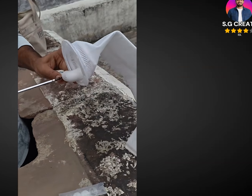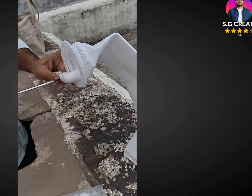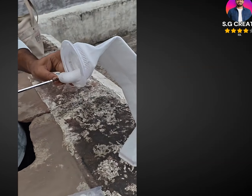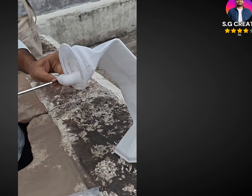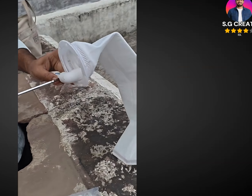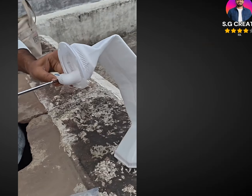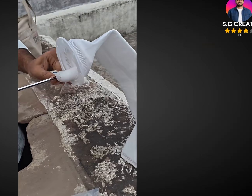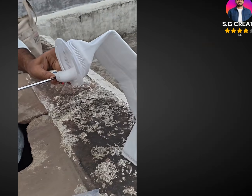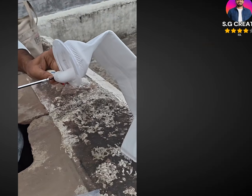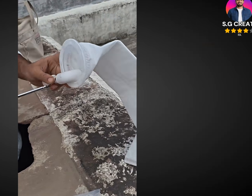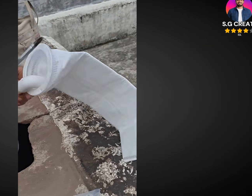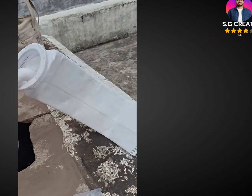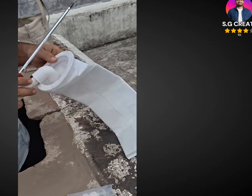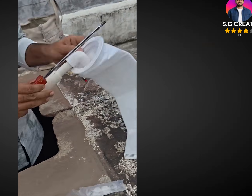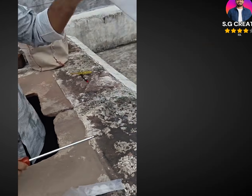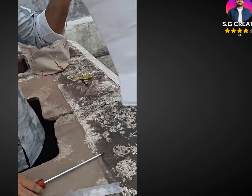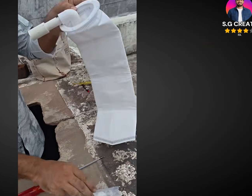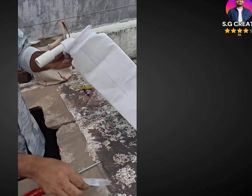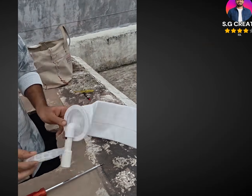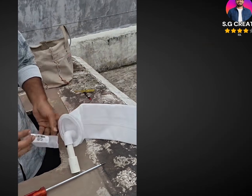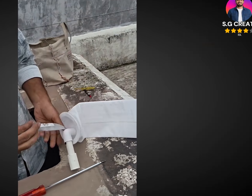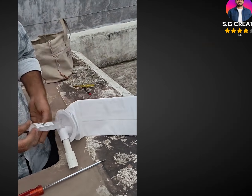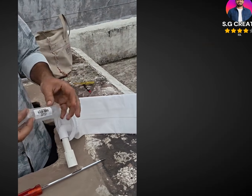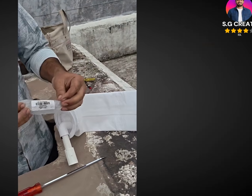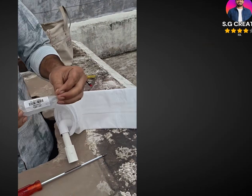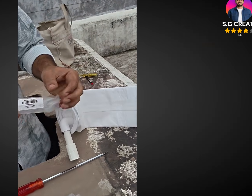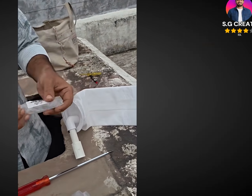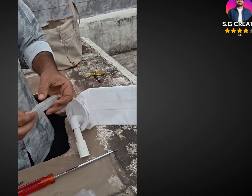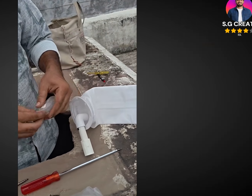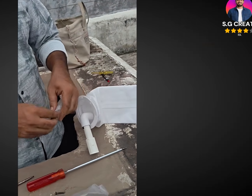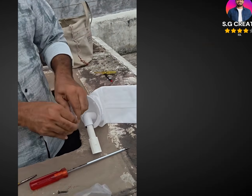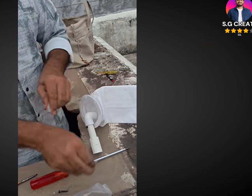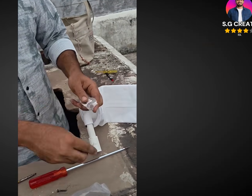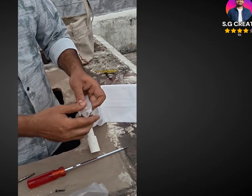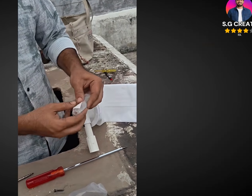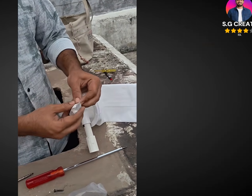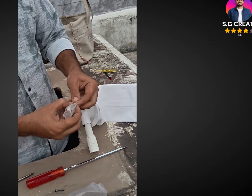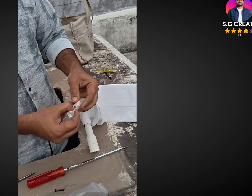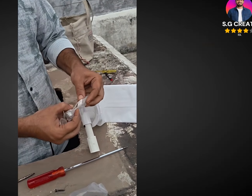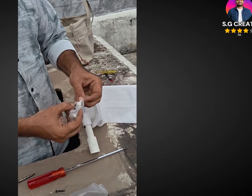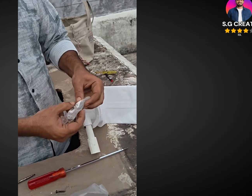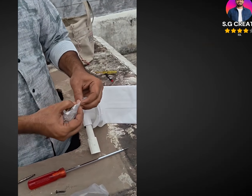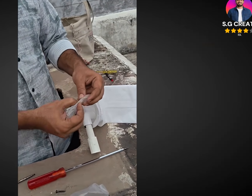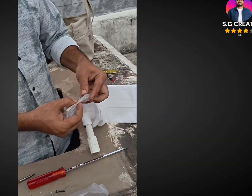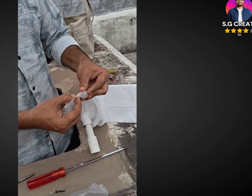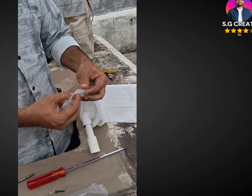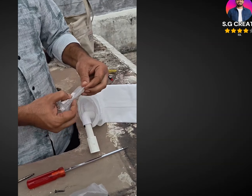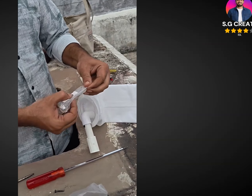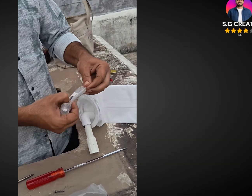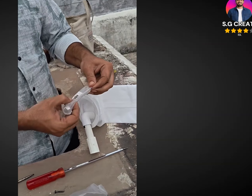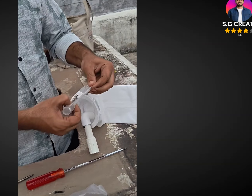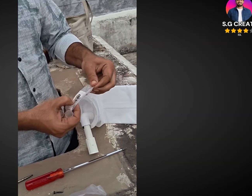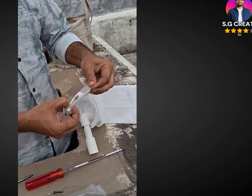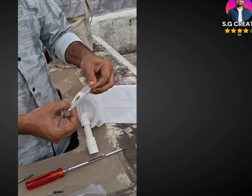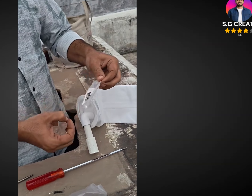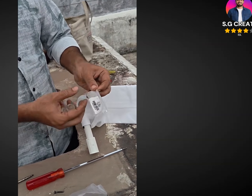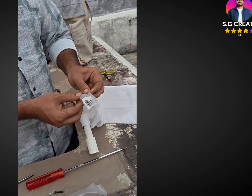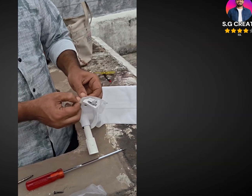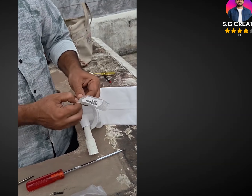बताया कि What इस फिल्टर specific से type होने of wood are वाले you फायदे currently जैसे working कि with? पानी में And मौजूदगी how छोटी large छोटी is the गंदगी total मिट्टी water और volume कैल्शियम you're जैसे trying कणों to को treat? हटाकर पानी You को have साफ perfectly करता